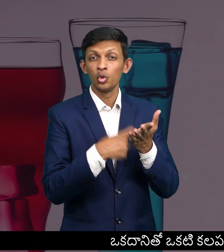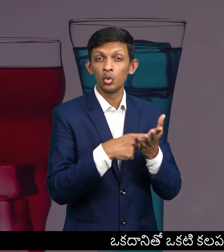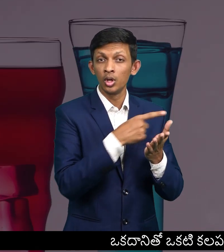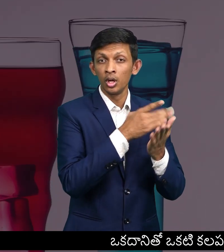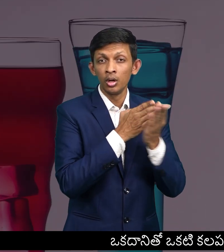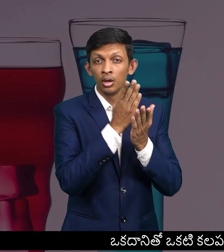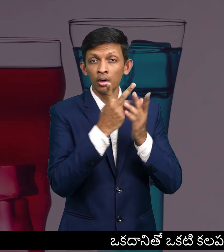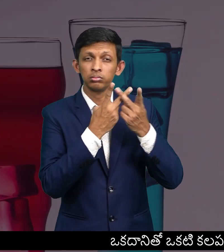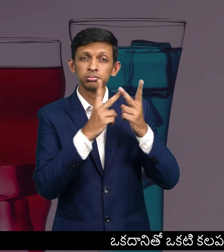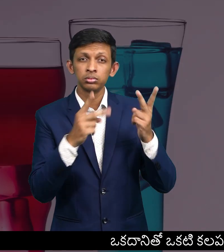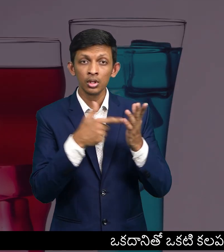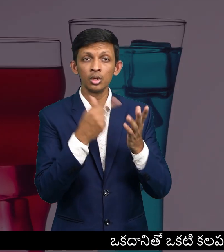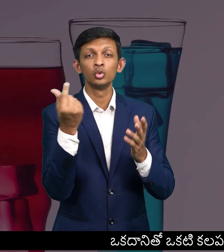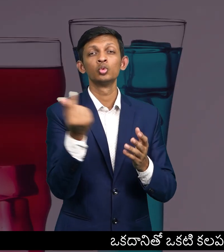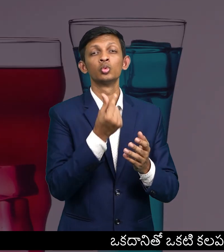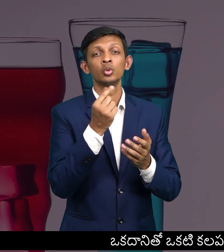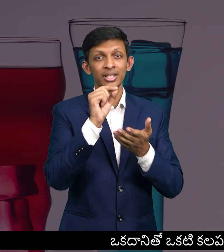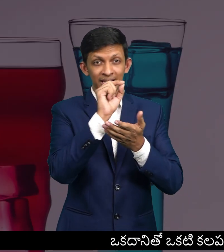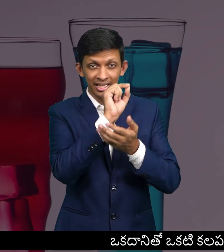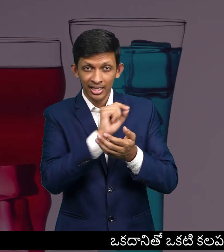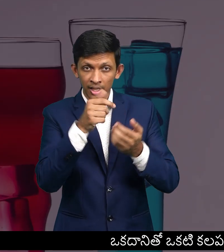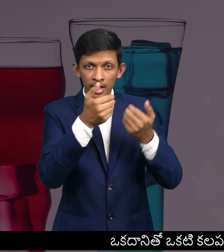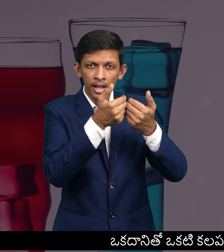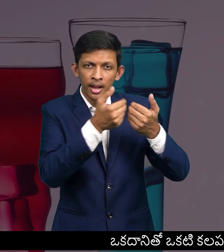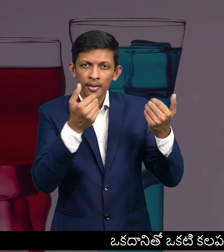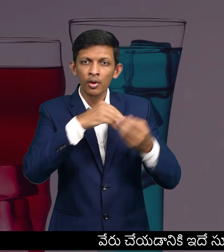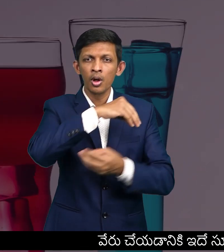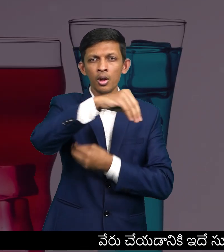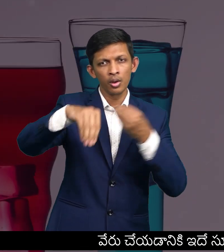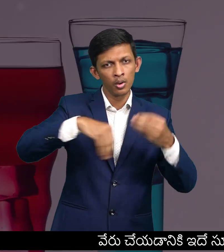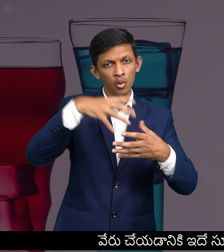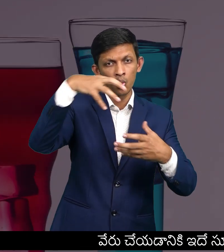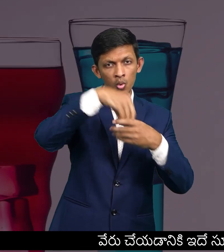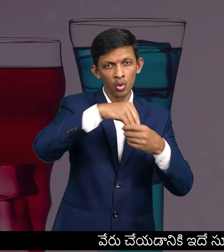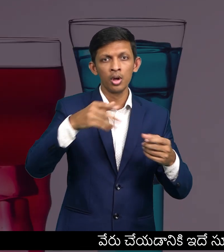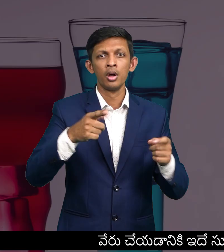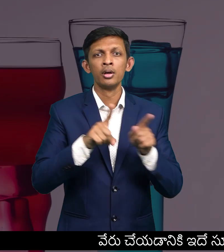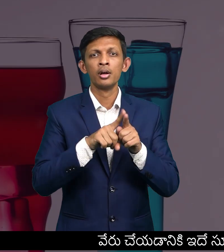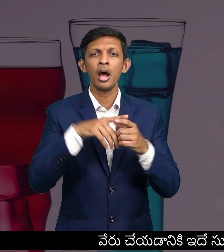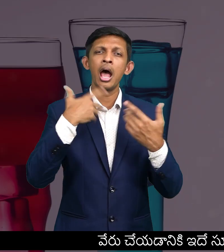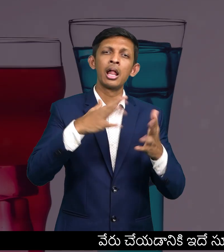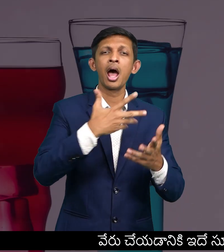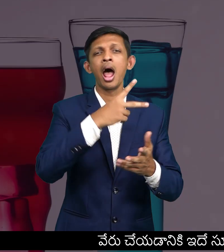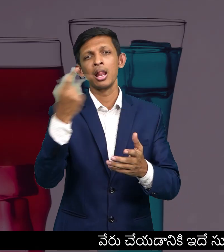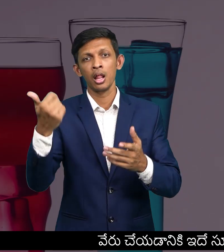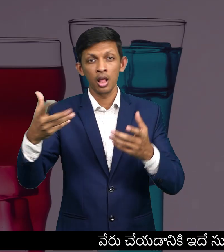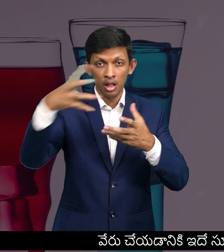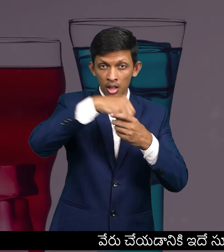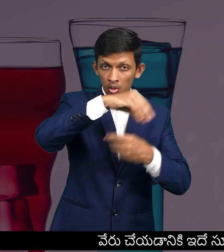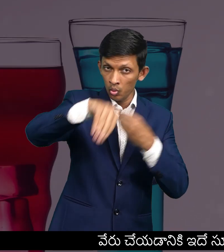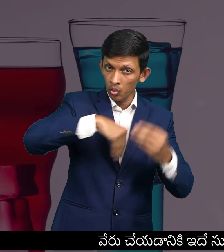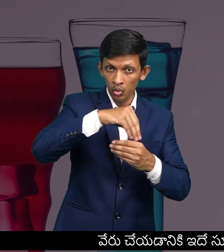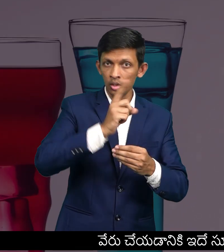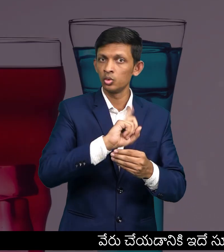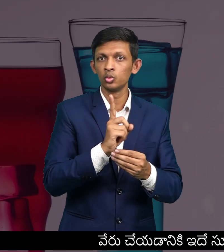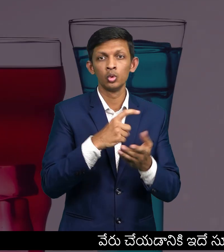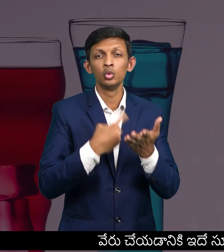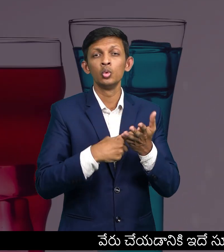ఒకదానితో ఒకటి కలపని రెండు ద్రవాల మిశ్రమాన్ని వేరు చేయడానికి ఇదే సూత్రం ఉపయోగించబడుతుంది.